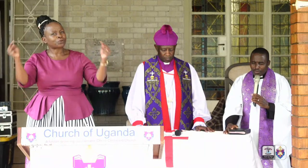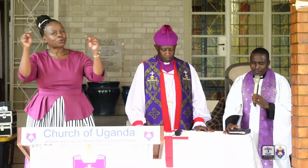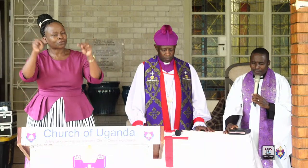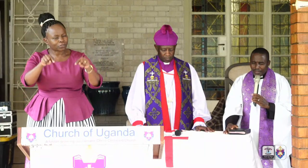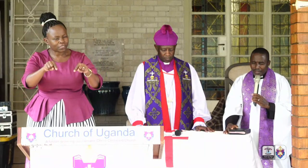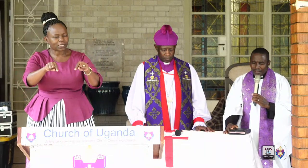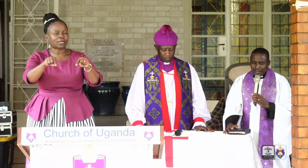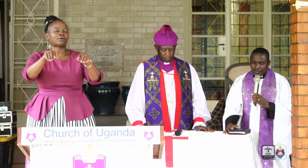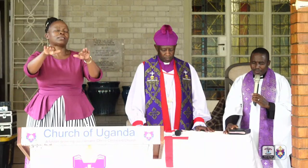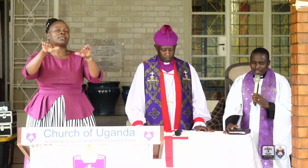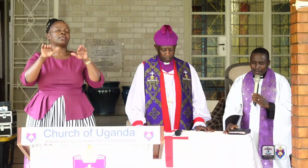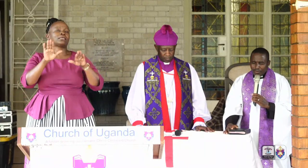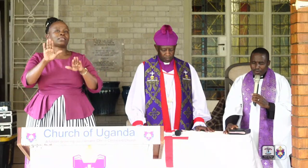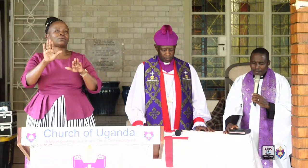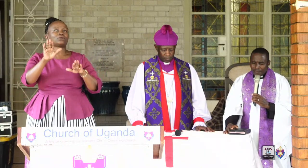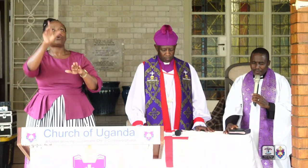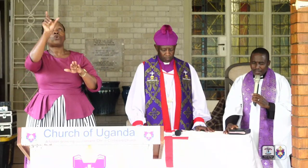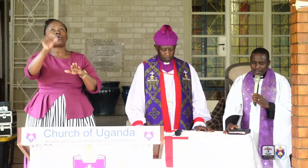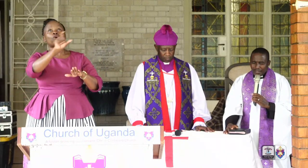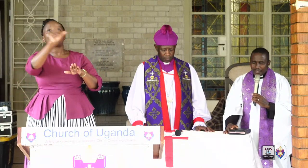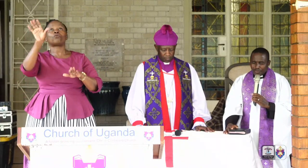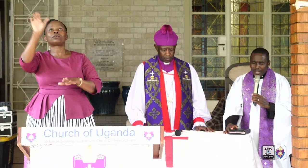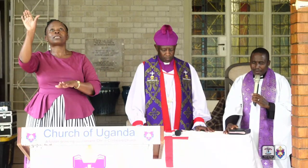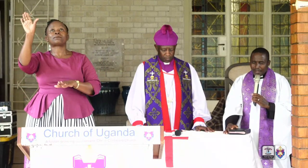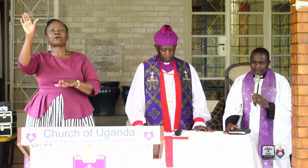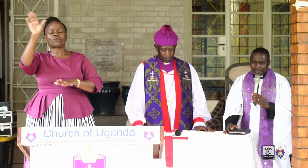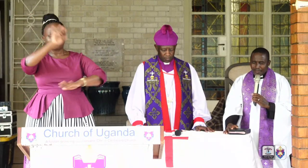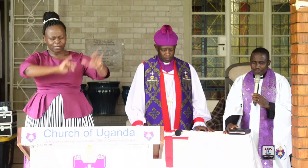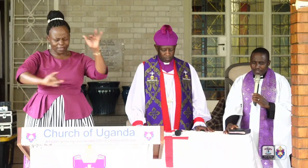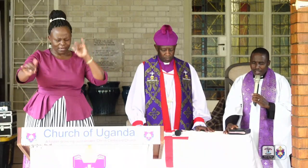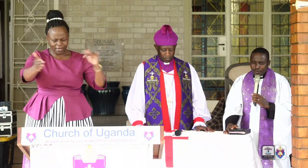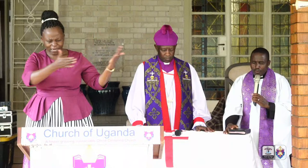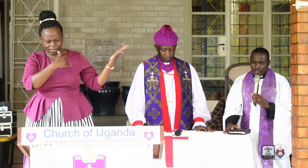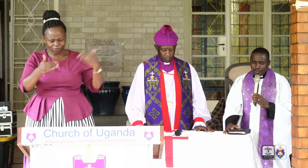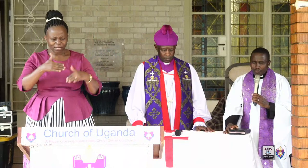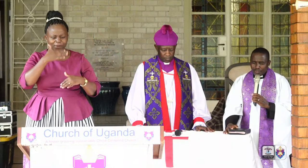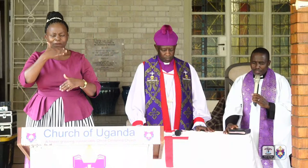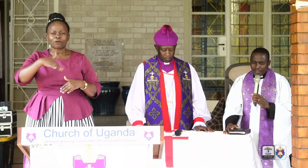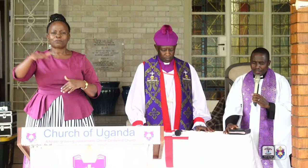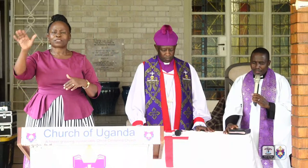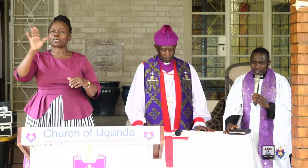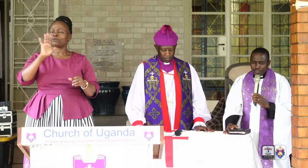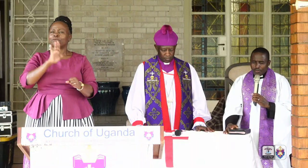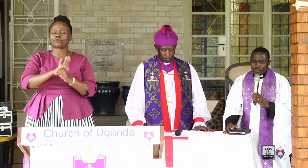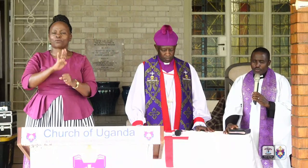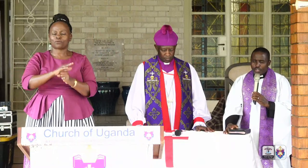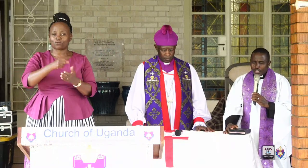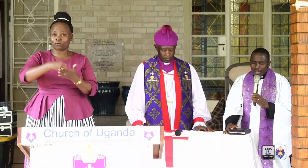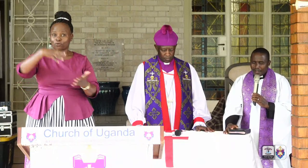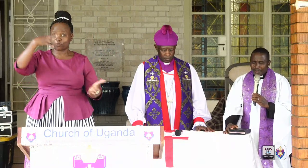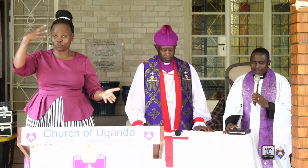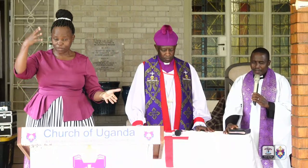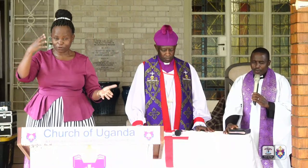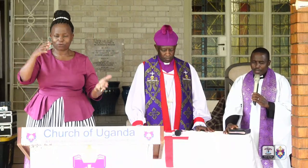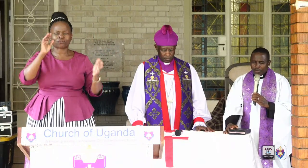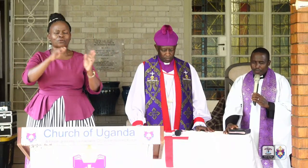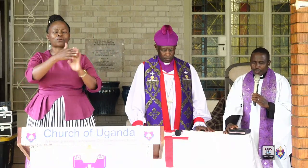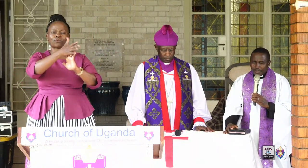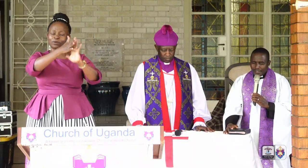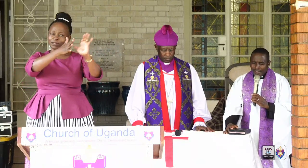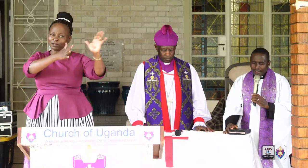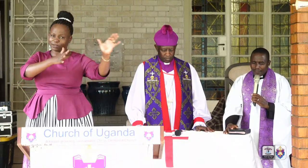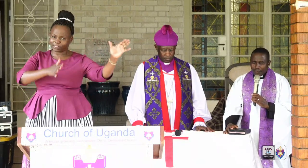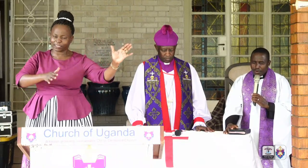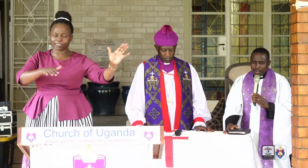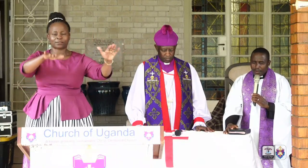ggulu ku musalaba gwo, nga tunaaba mu musaayi gwo ogw'omuwendo omungi, tusobole okutuukirira okubeera ku nnamunda